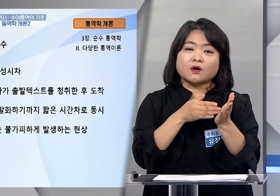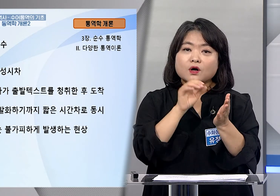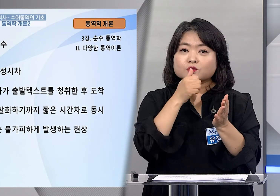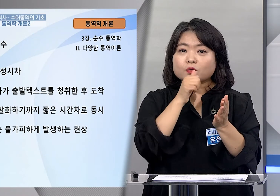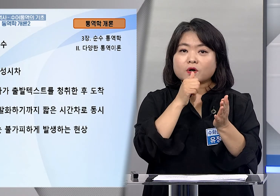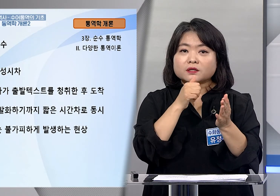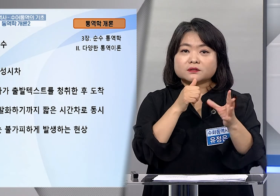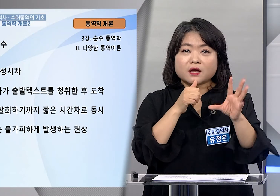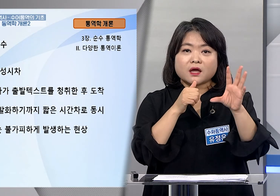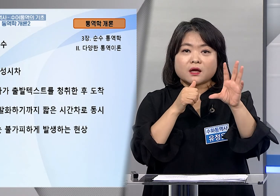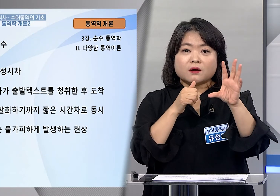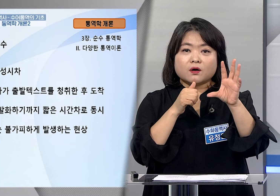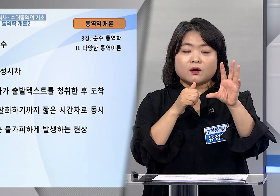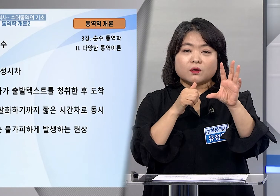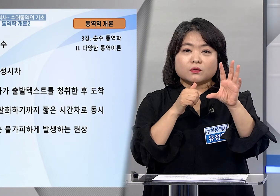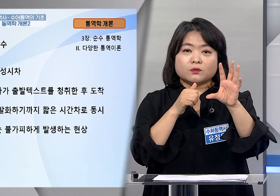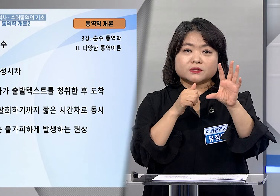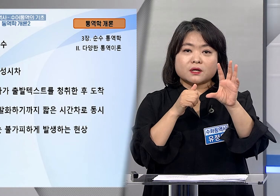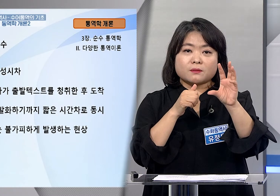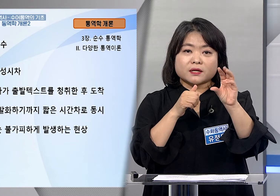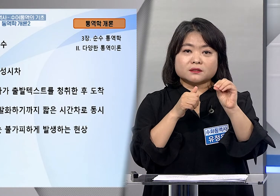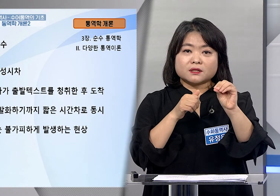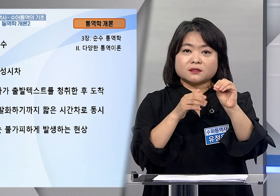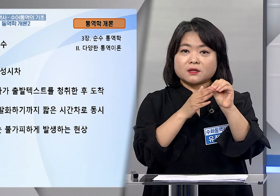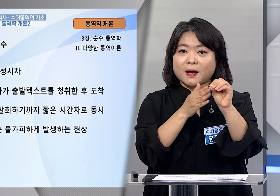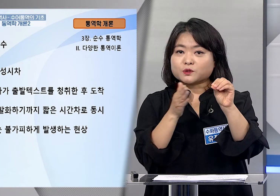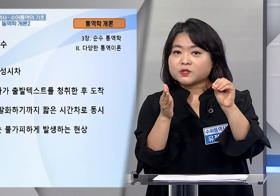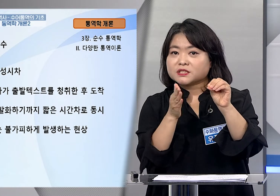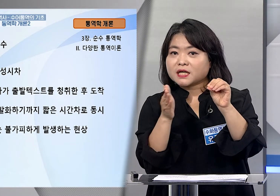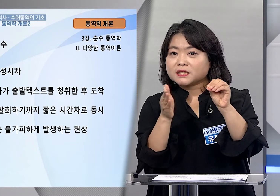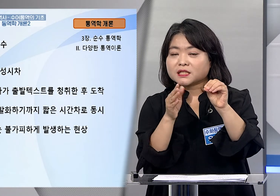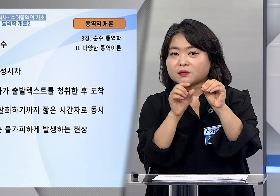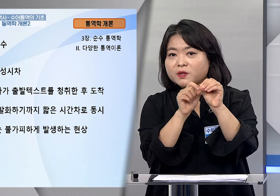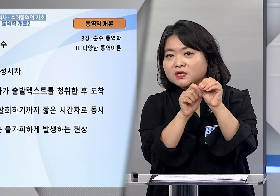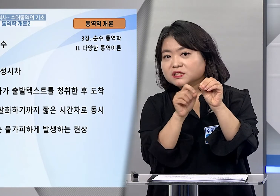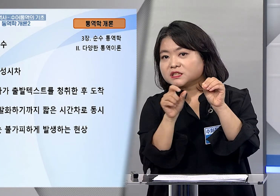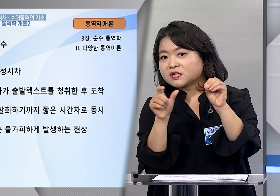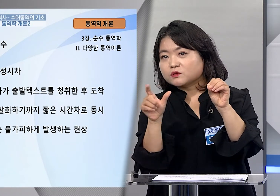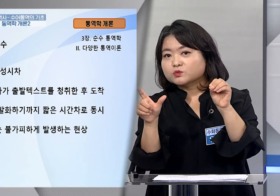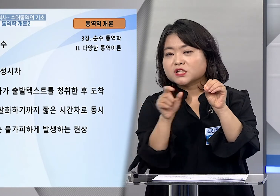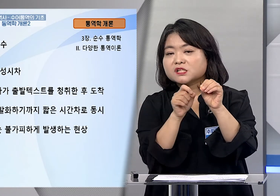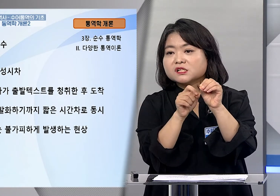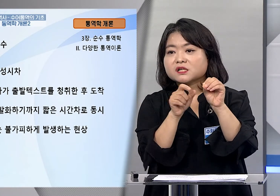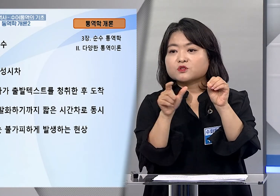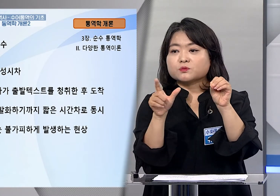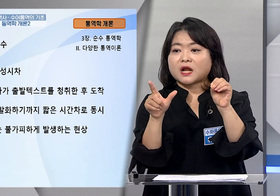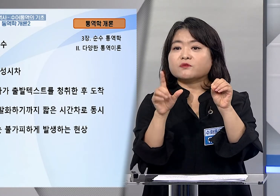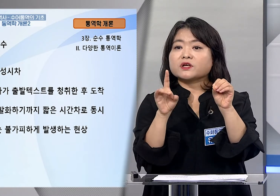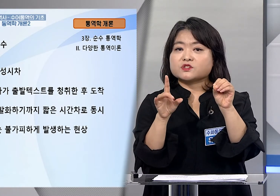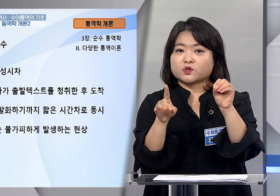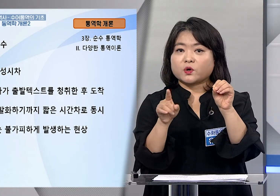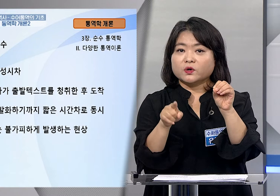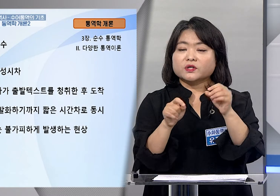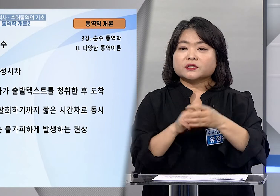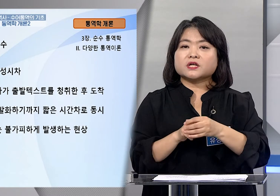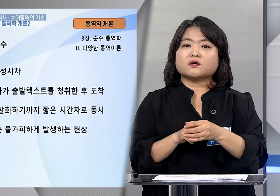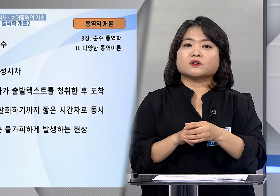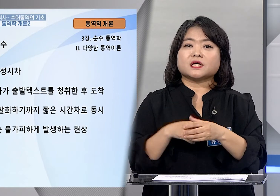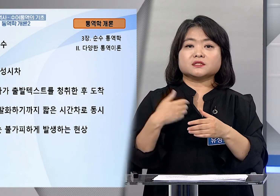통역하는데 화자의 말이 끝났는데 방송에 시간이 있기 때문에 그 시차를 너무 길게 두면 안 되겠죠. 그래서 사실